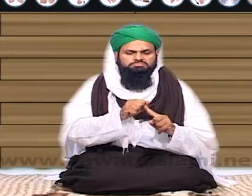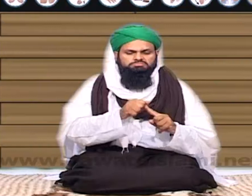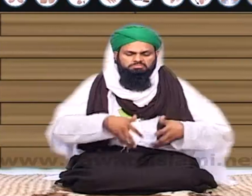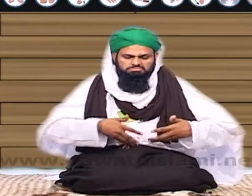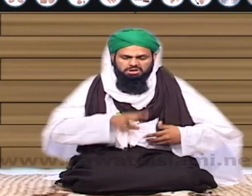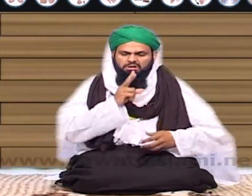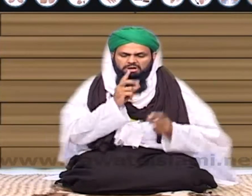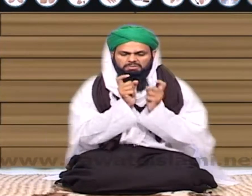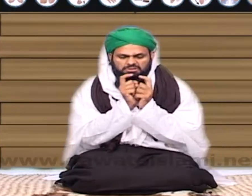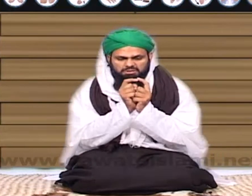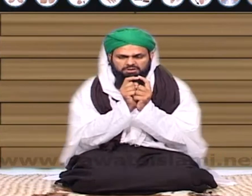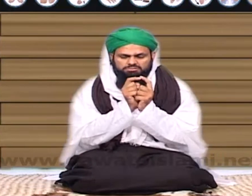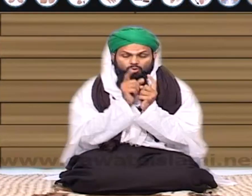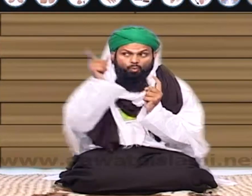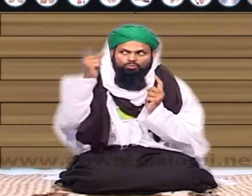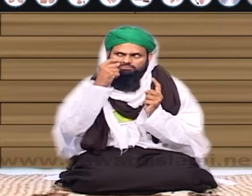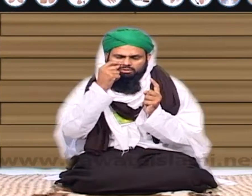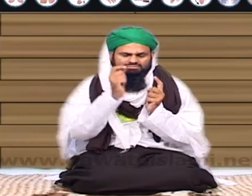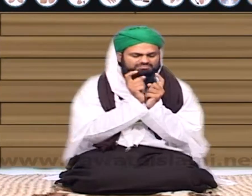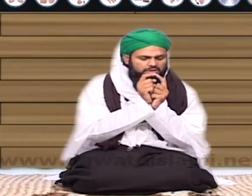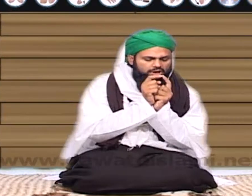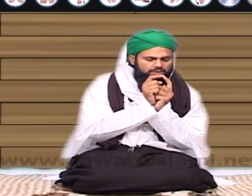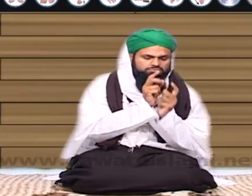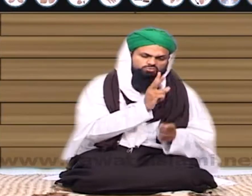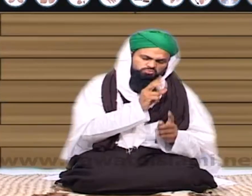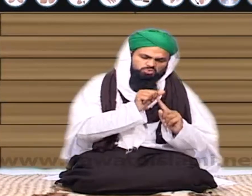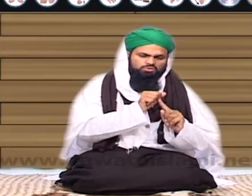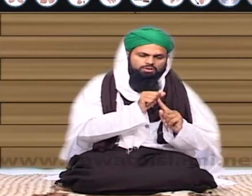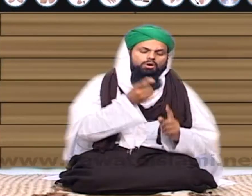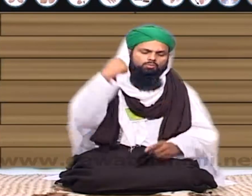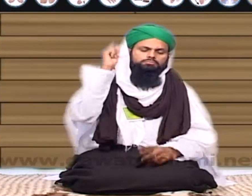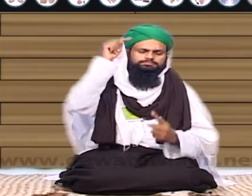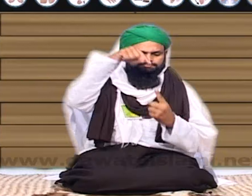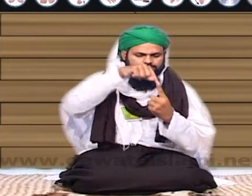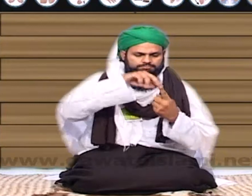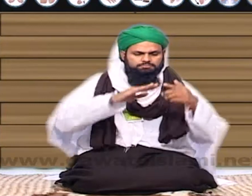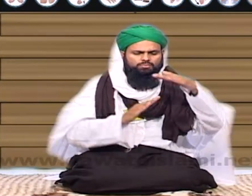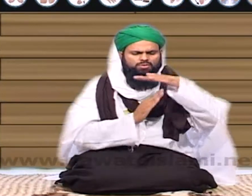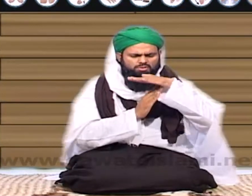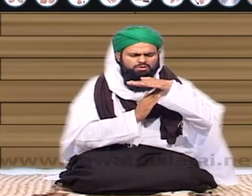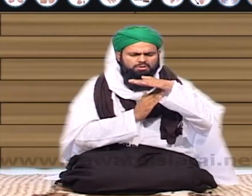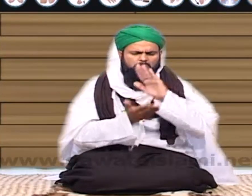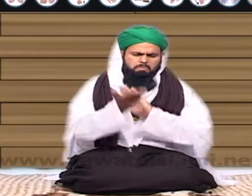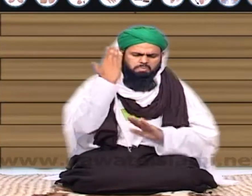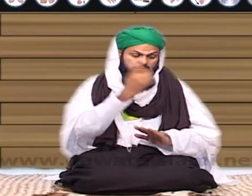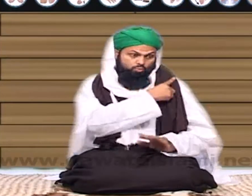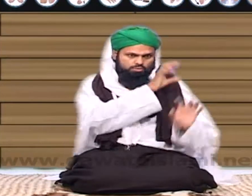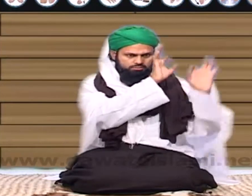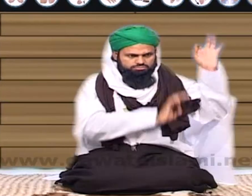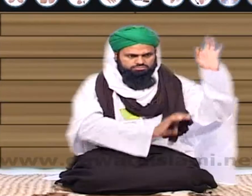محفل آپس کی ہوتی نہیں جب تک ہم دوسرے کی برائی نہ کریں. ہمارے اسلاف ہمارے بزرگ جو ہوتے تھے وہ ان چیزوں سے